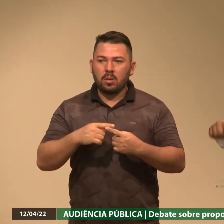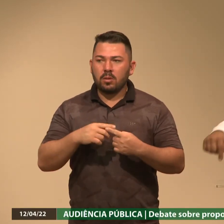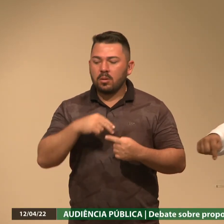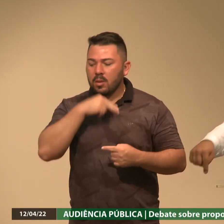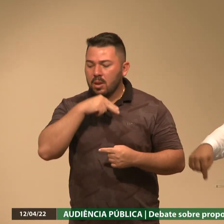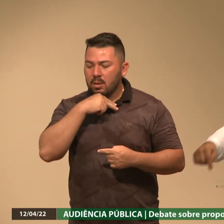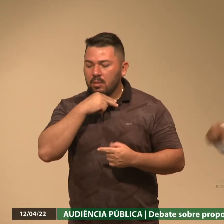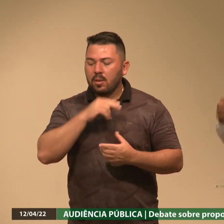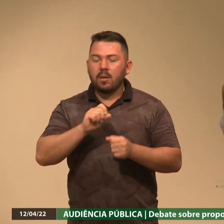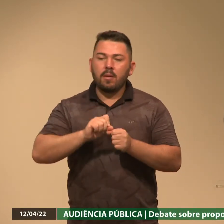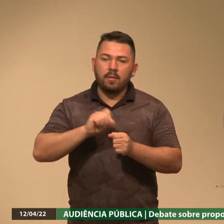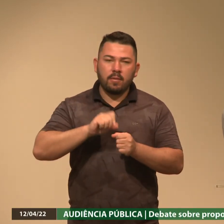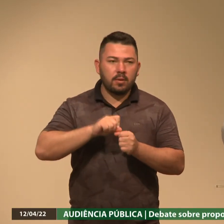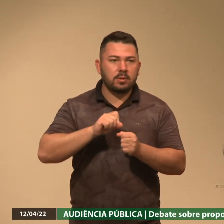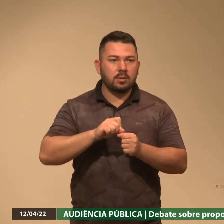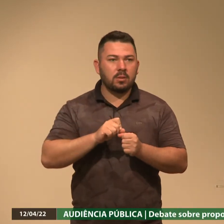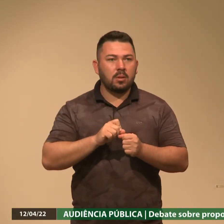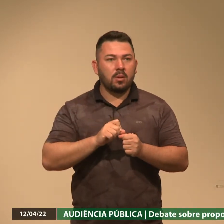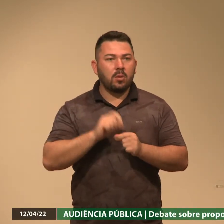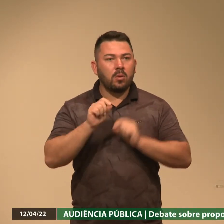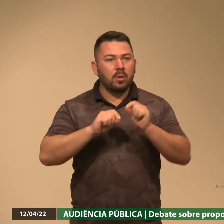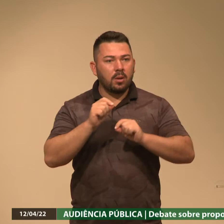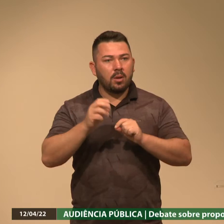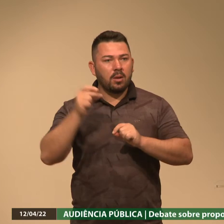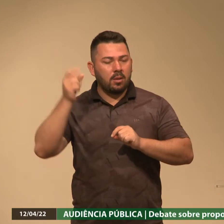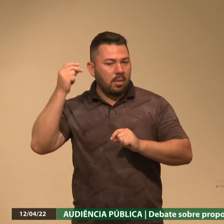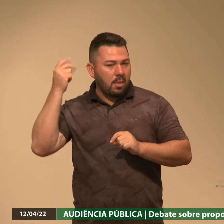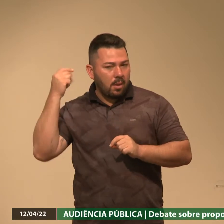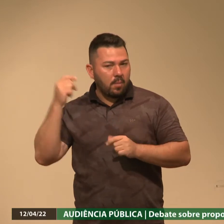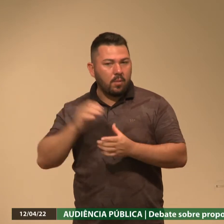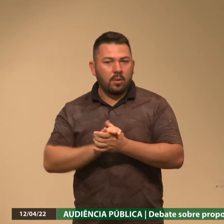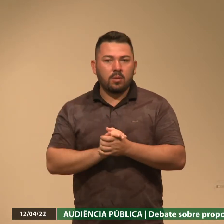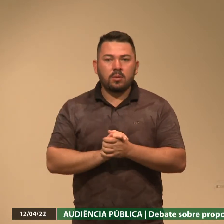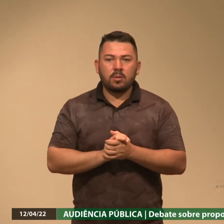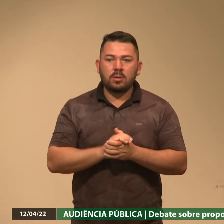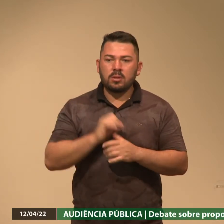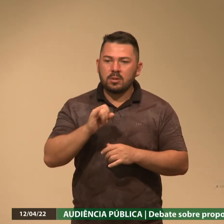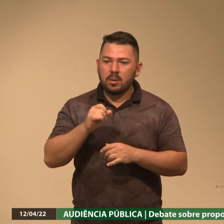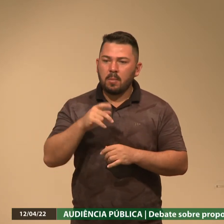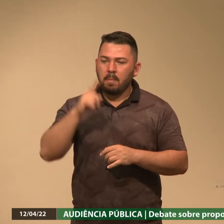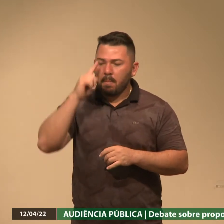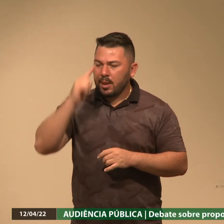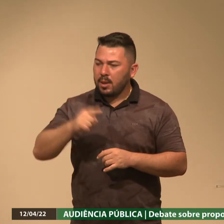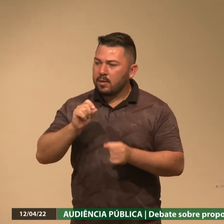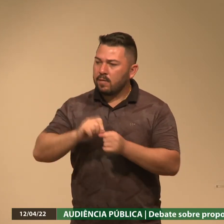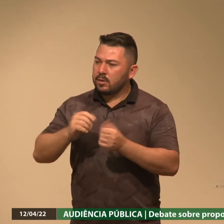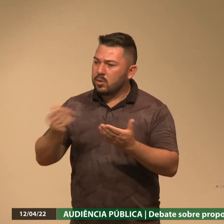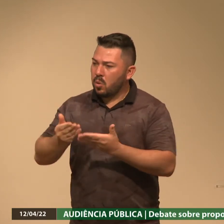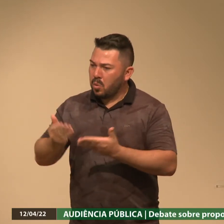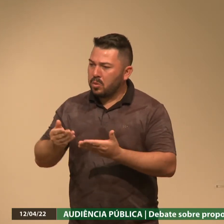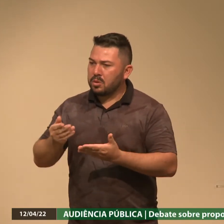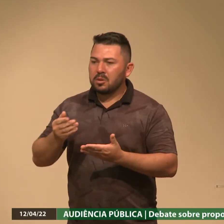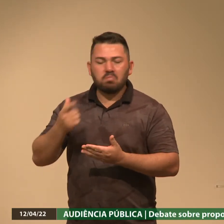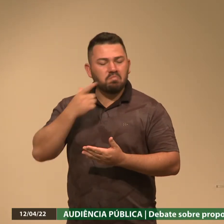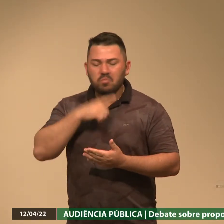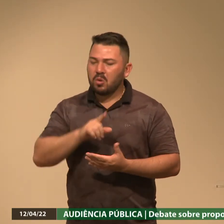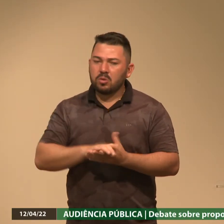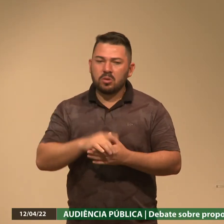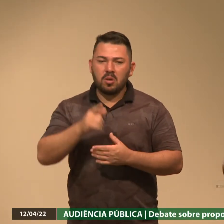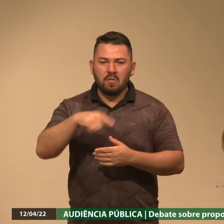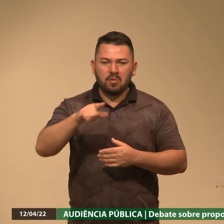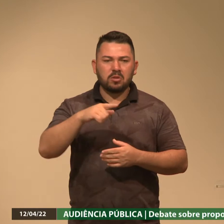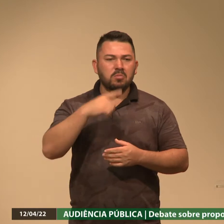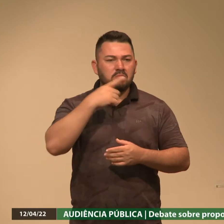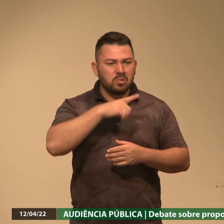fazer com a mesma idade que a gente fazia alguns anos atrás se mandasse eles fazer não conseguiu você sustentar essa cultura